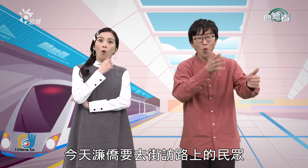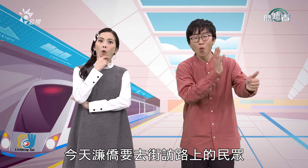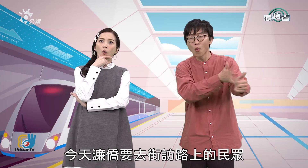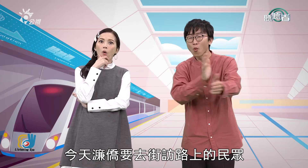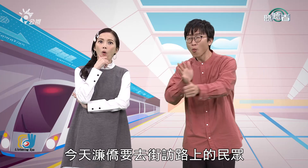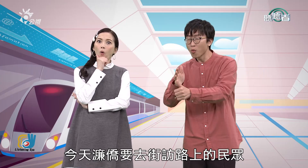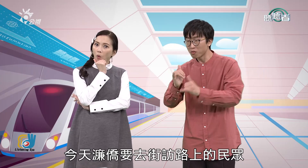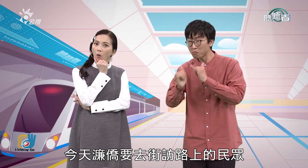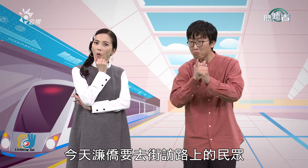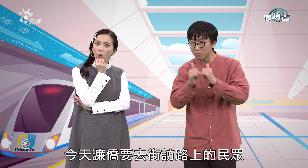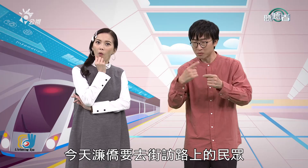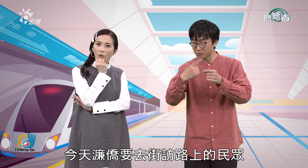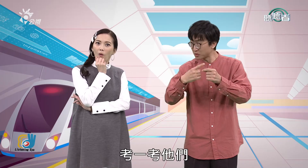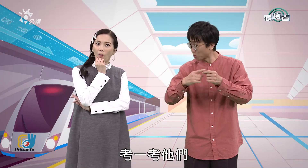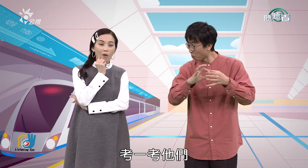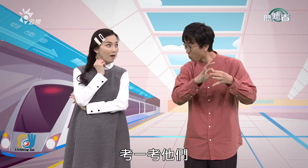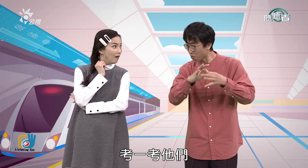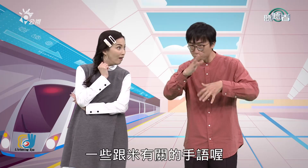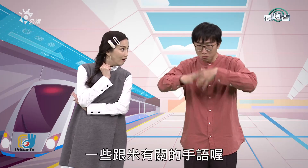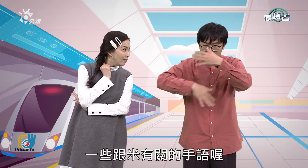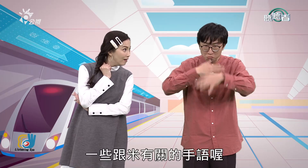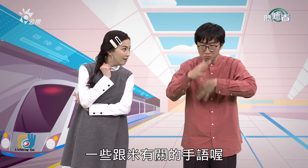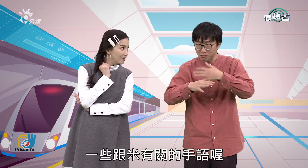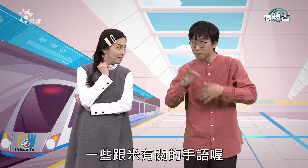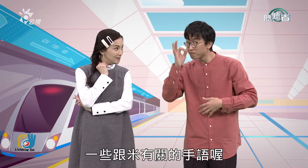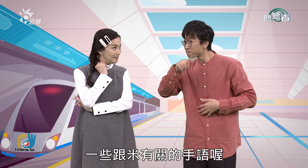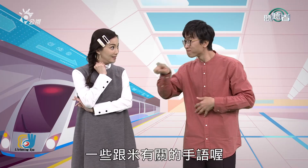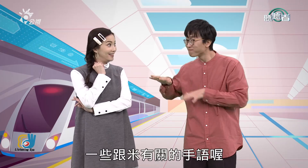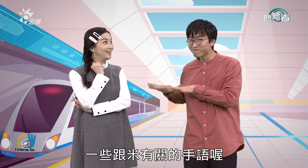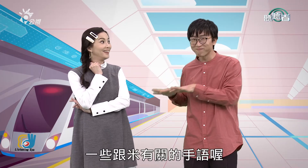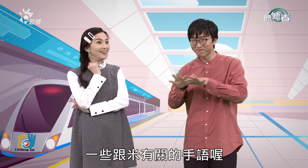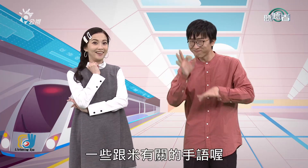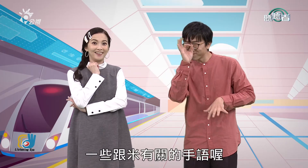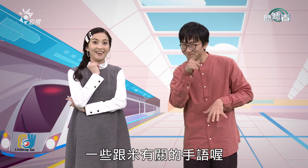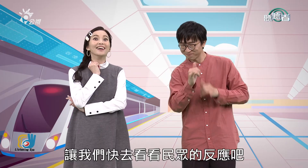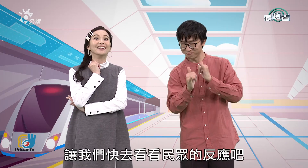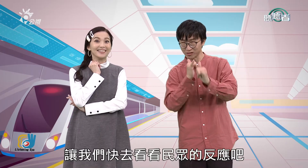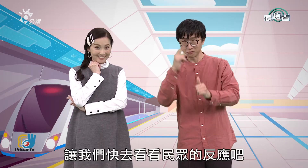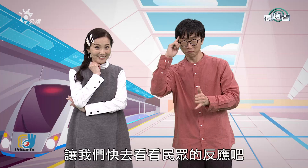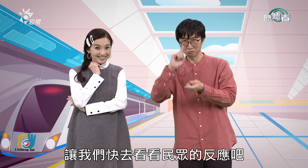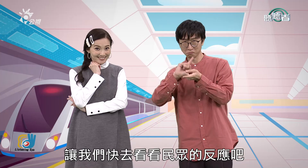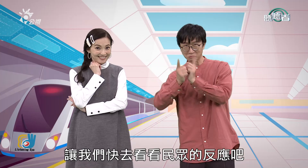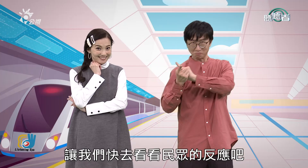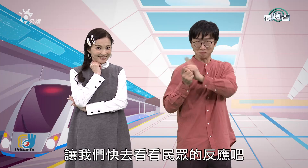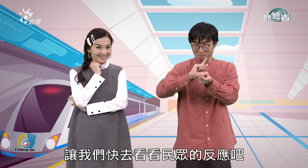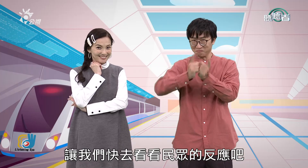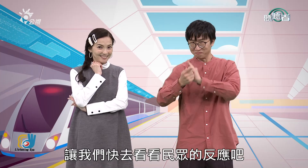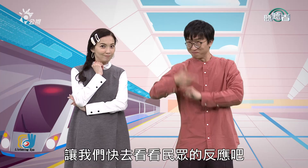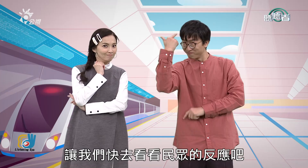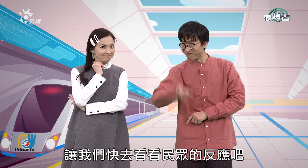街访路上的民众，考一考他们一些跟米有关的手语哦，让我们快去看看民众的反应吧。 嗯，